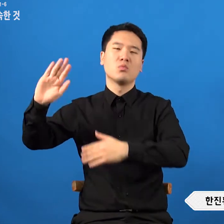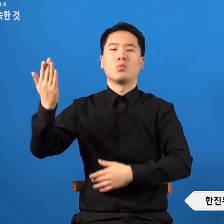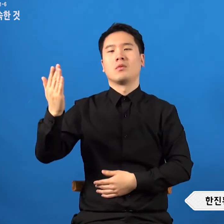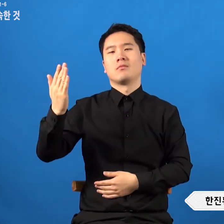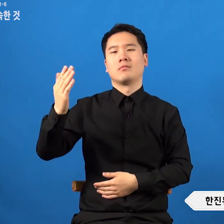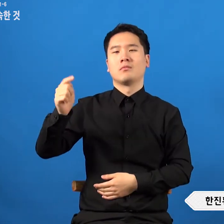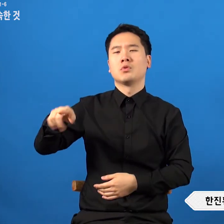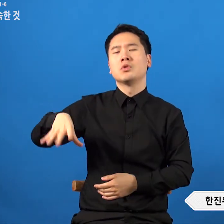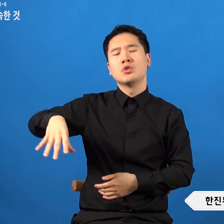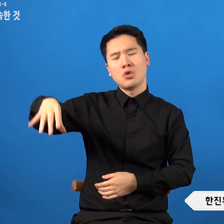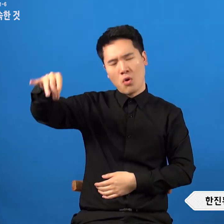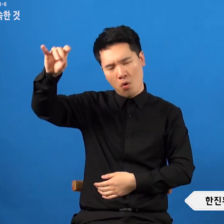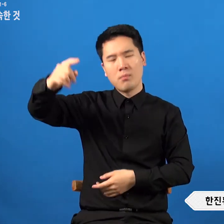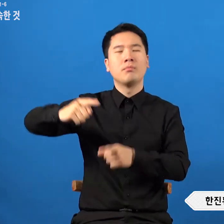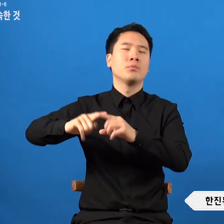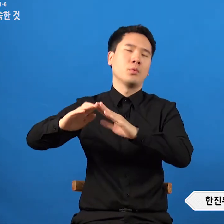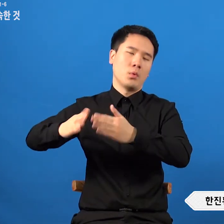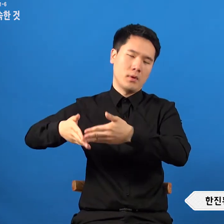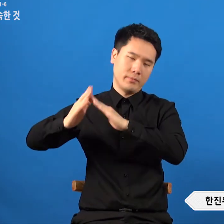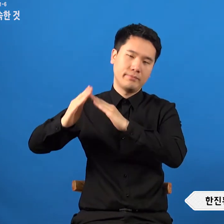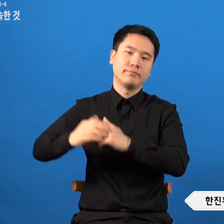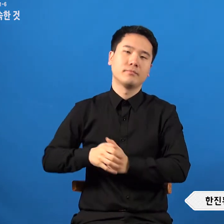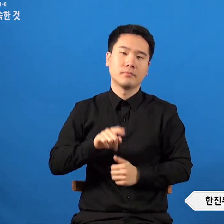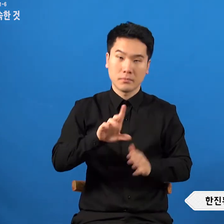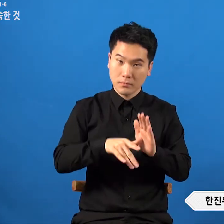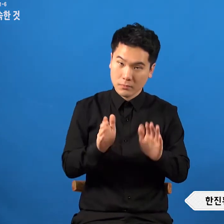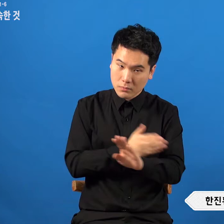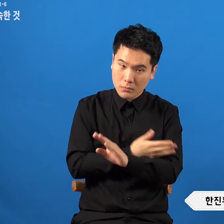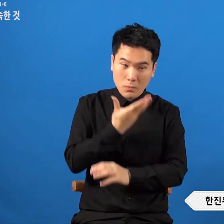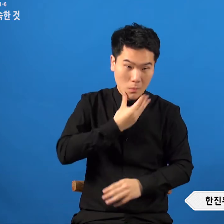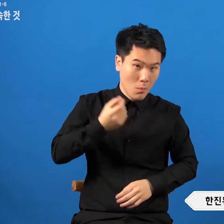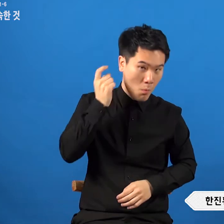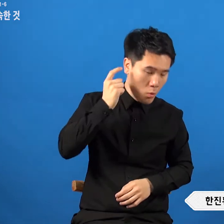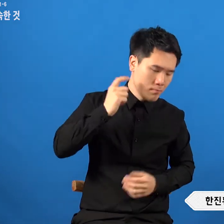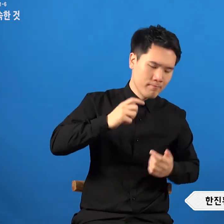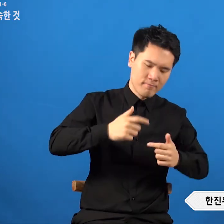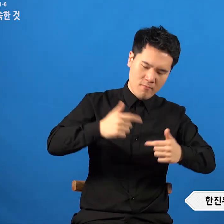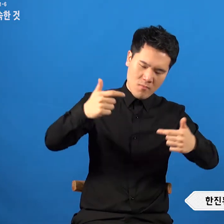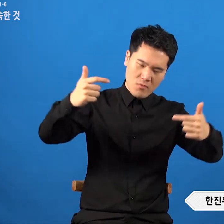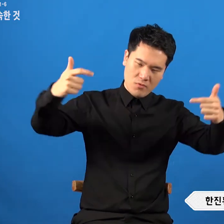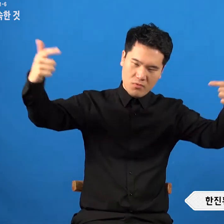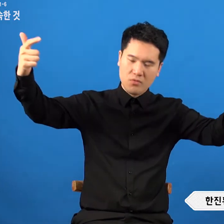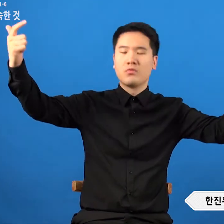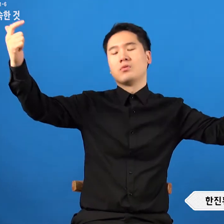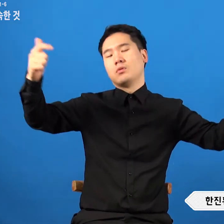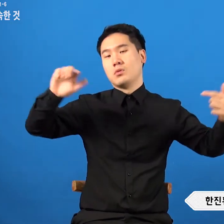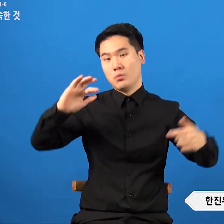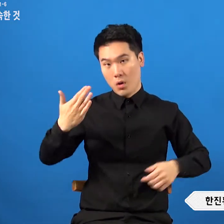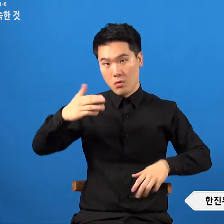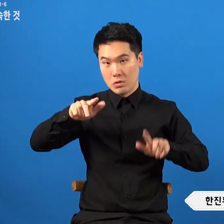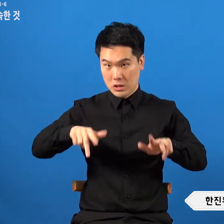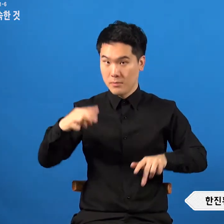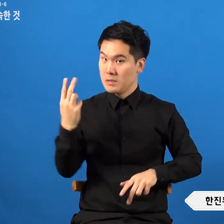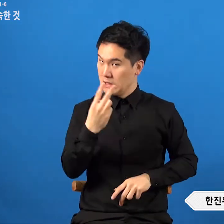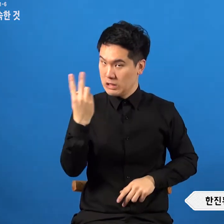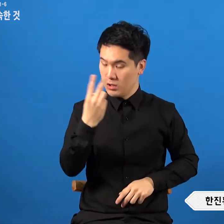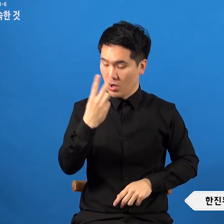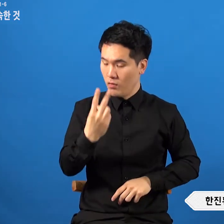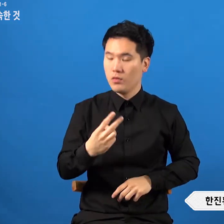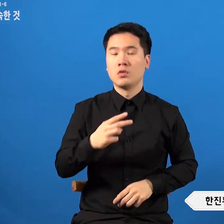처음 교회입니다. 그때부터 복음이 계속 확산이 되어서 2000년 지난